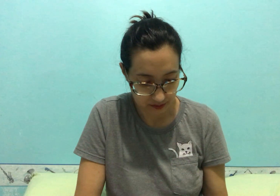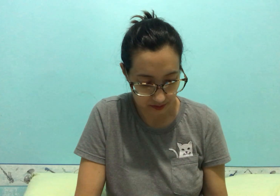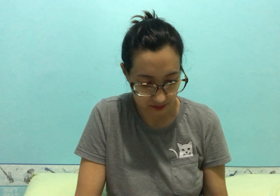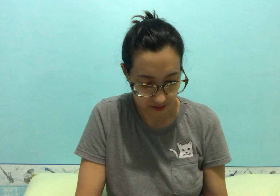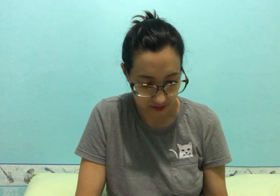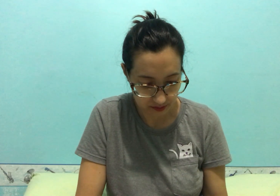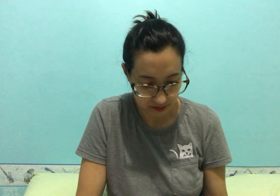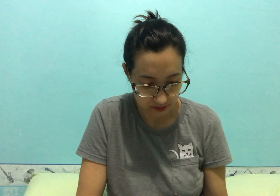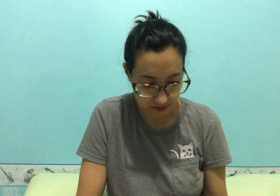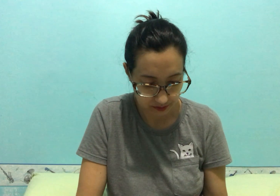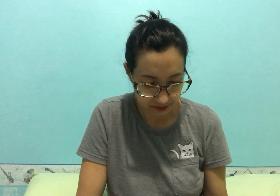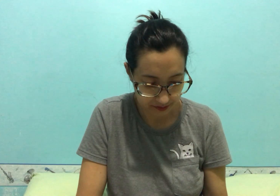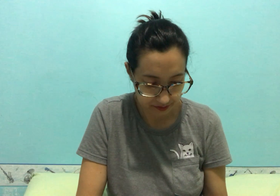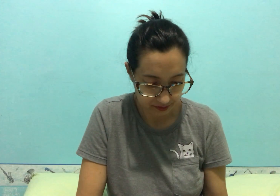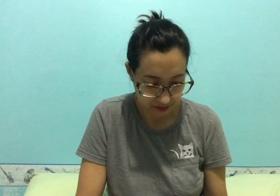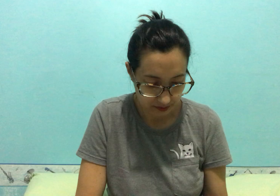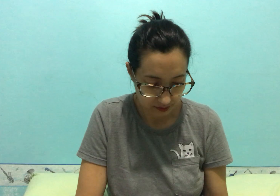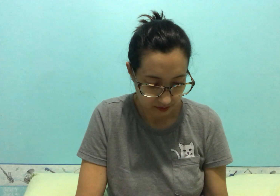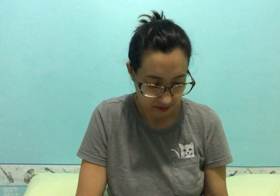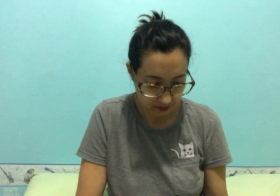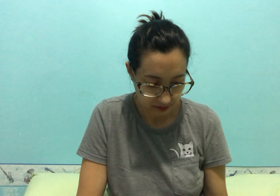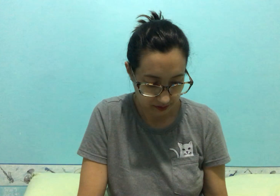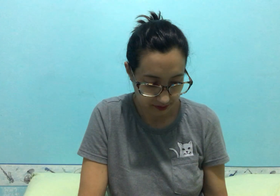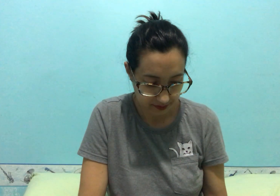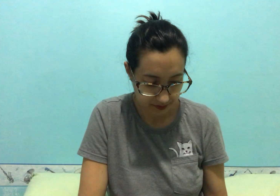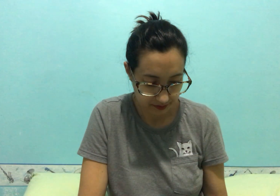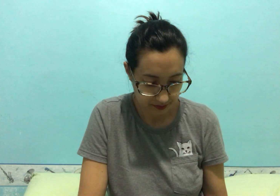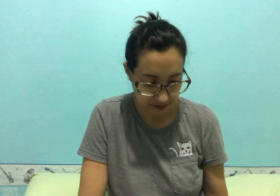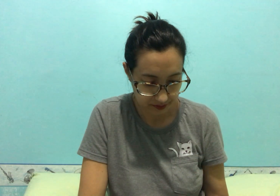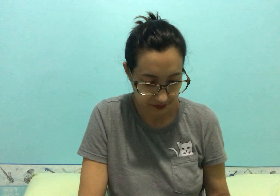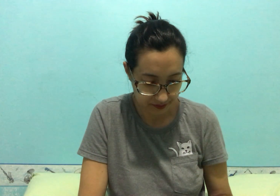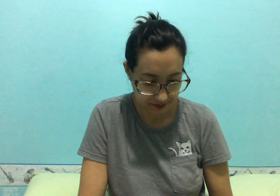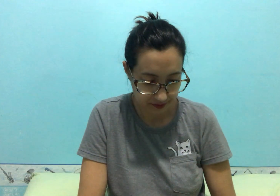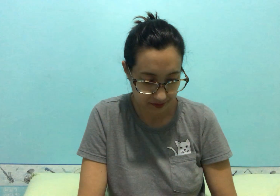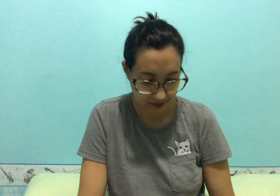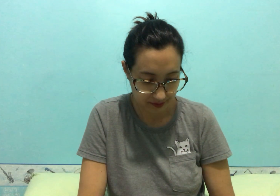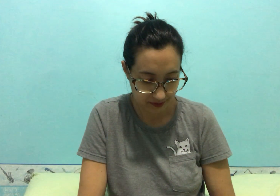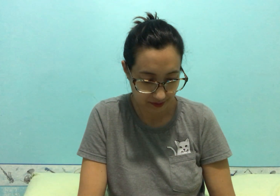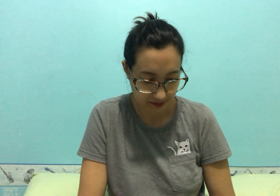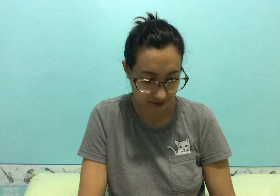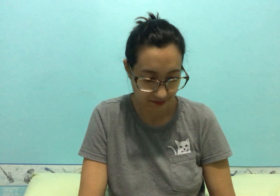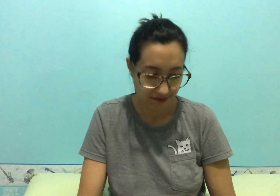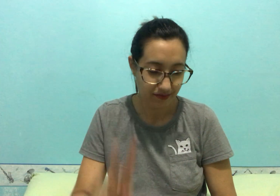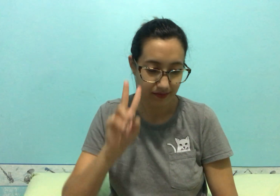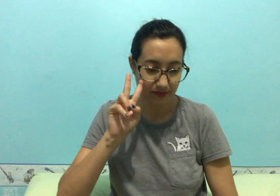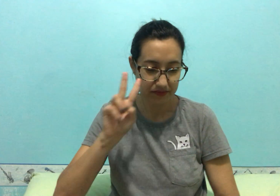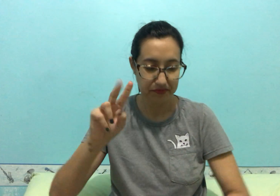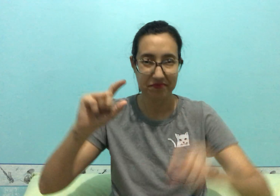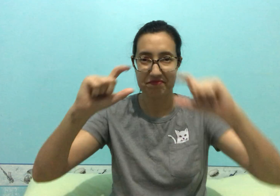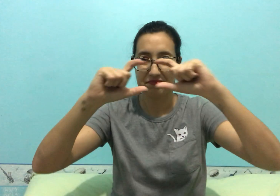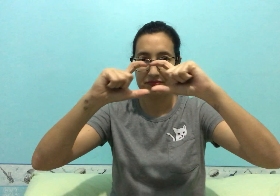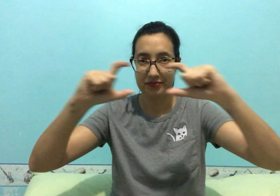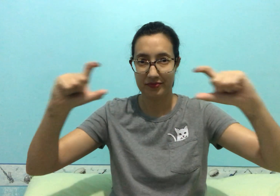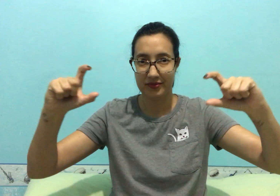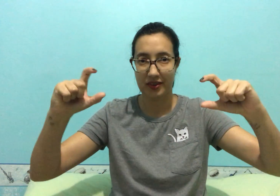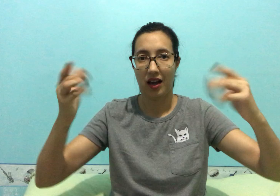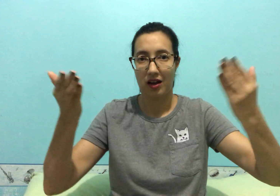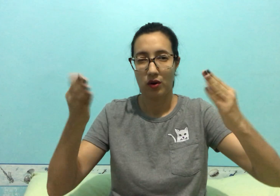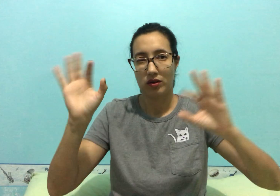AND A ou B. Né? Então o que vamos fazer aqui agora? Vamos distribuir. Né? Primeira